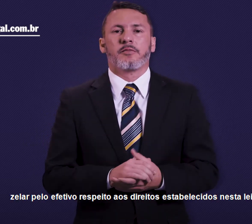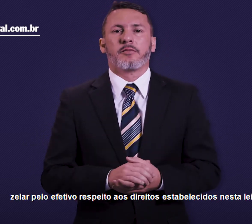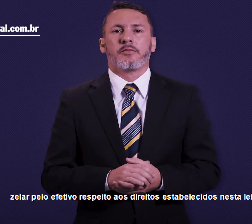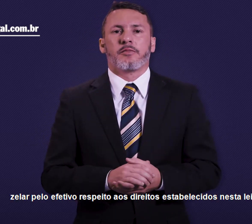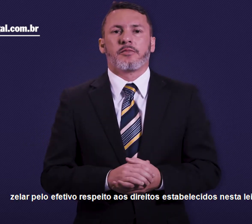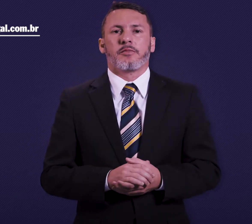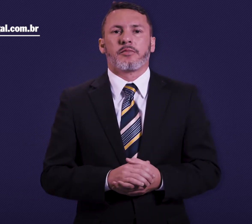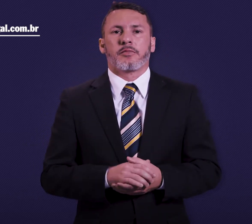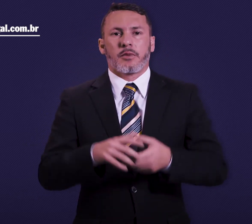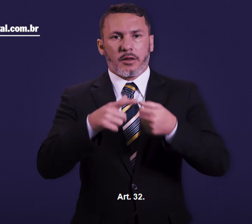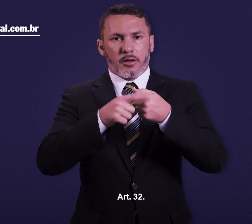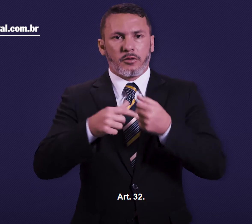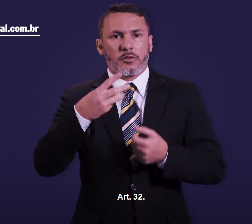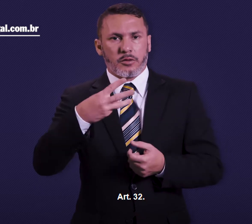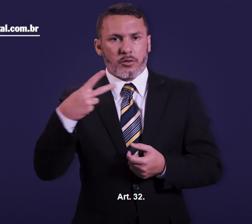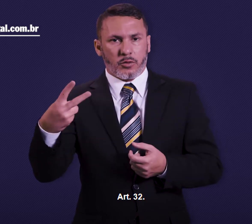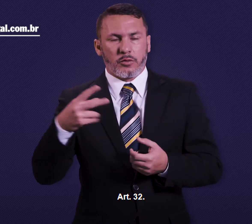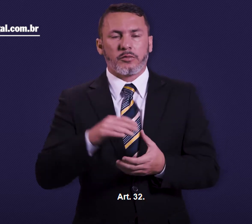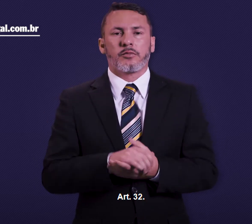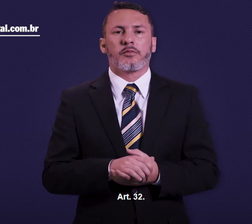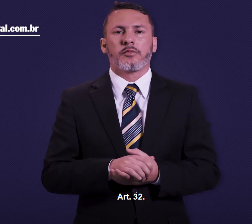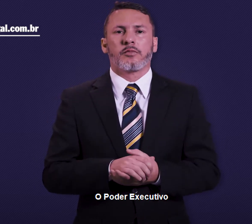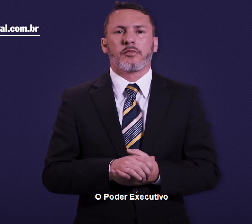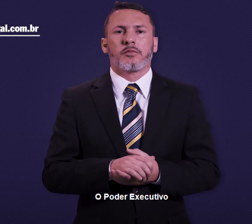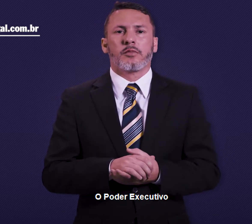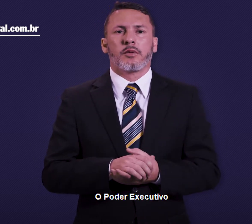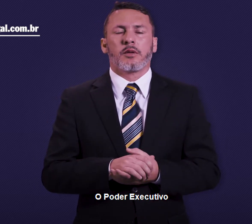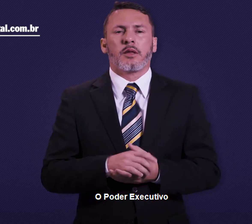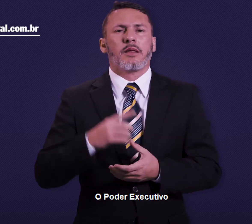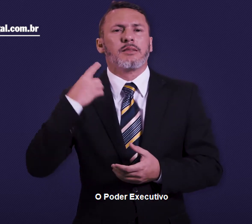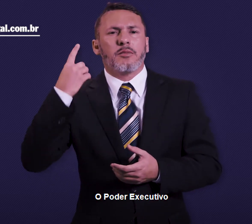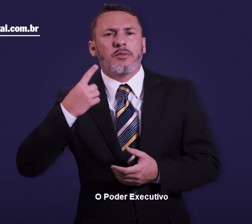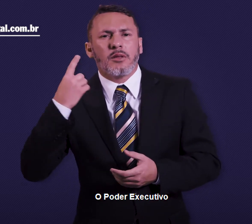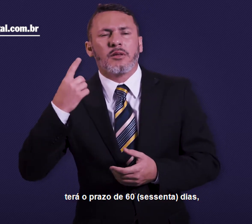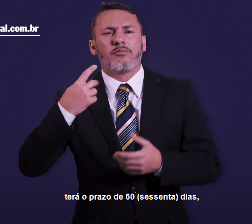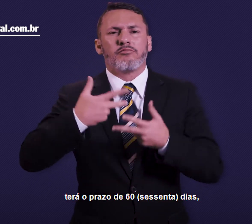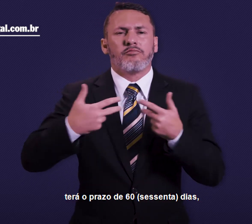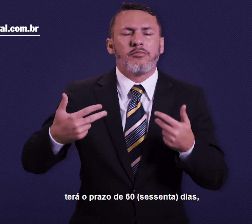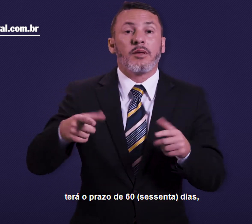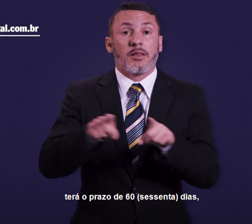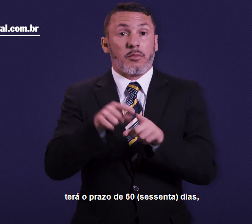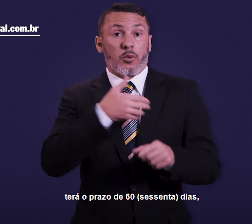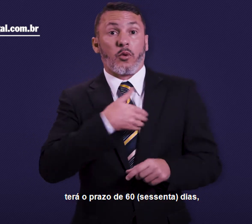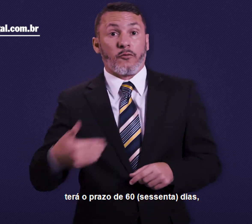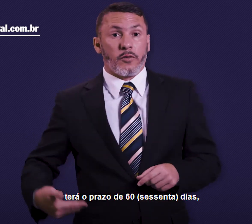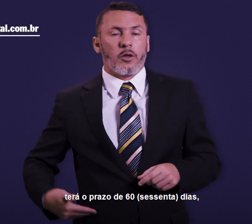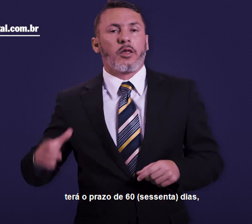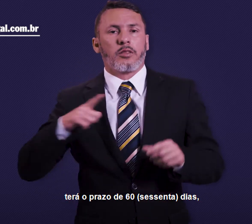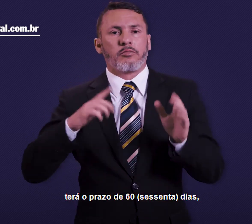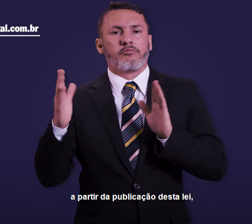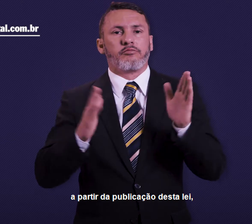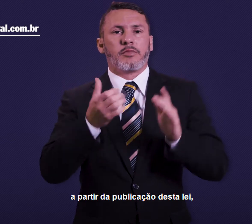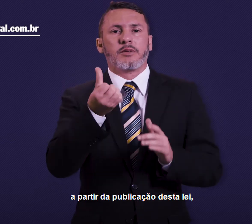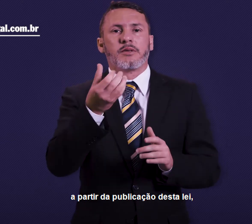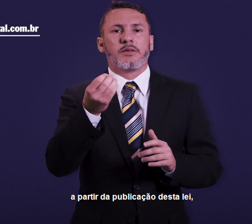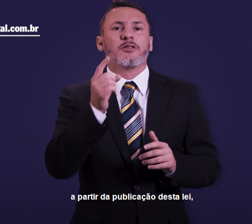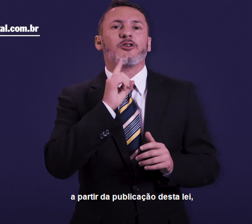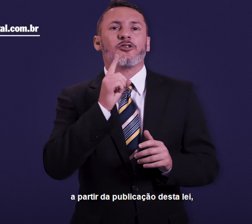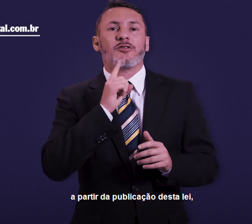lei. Artigo 32. O Poder Executivo terá o prazo de 60 dias, a partir da